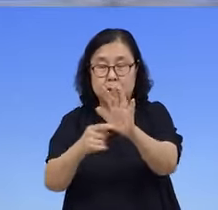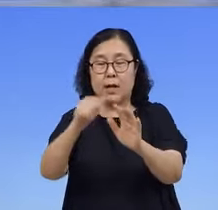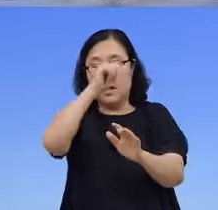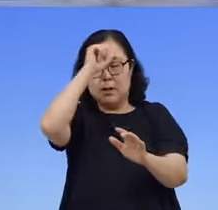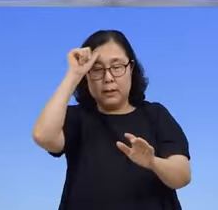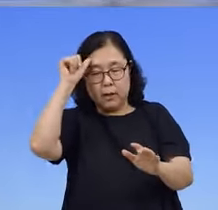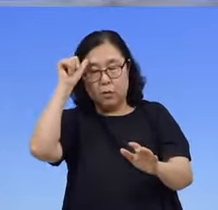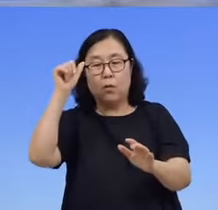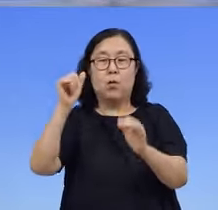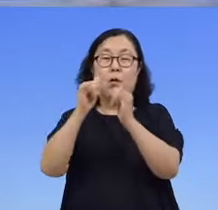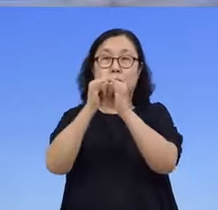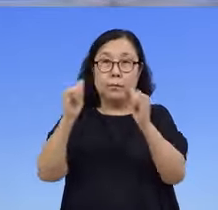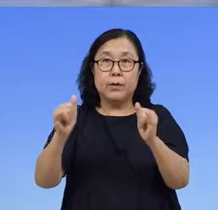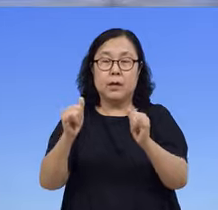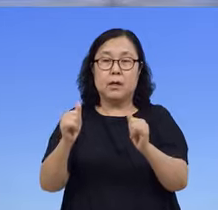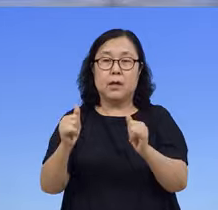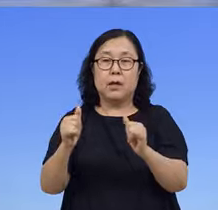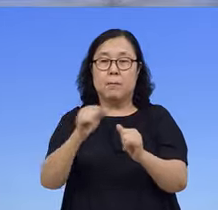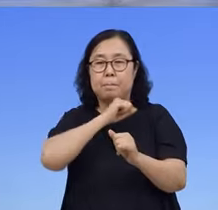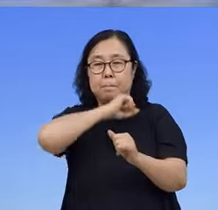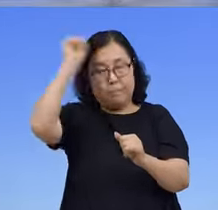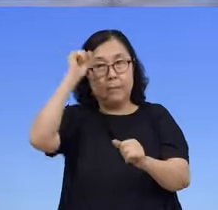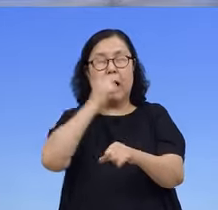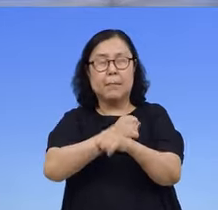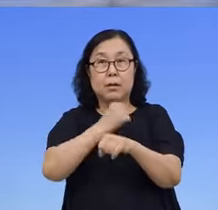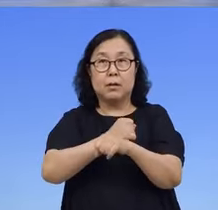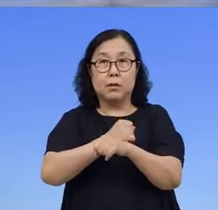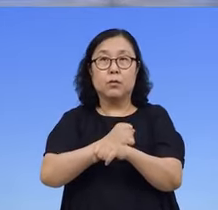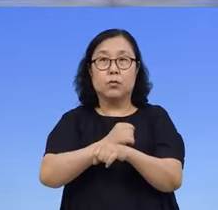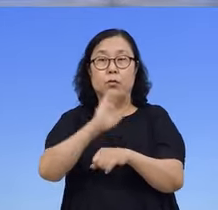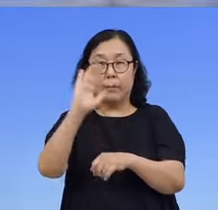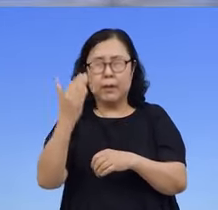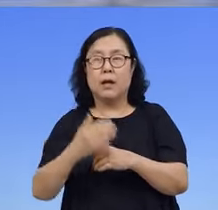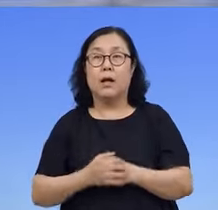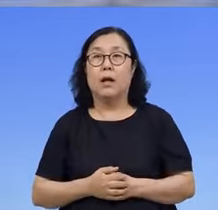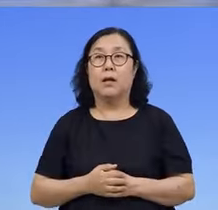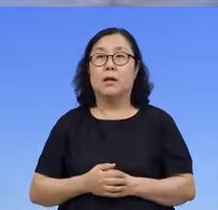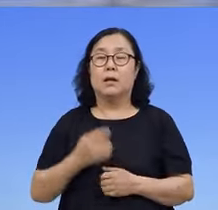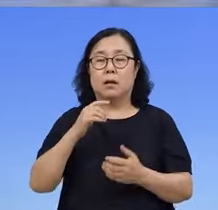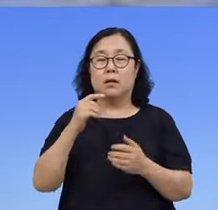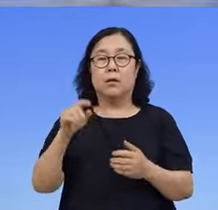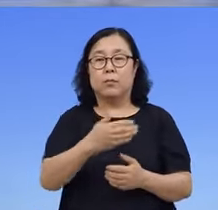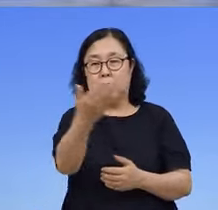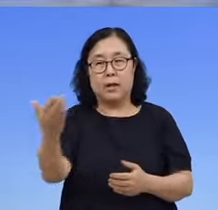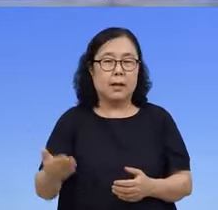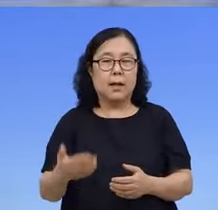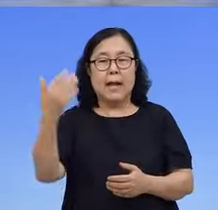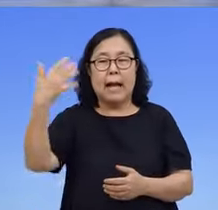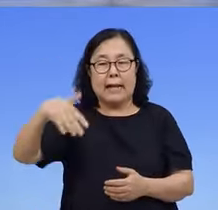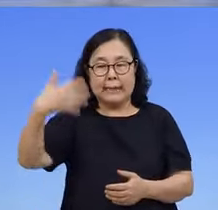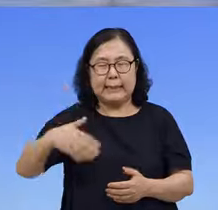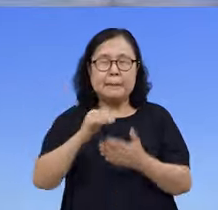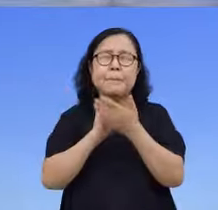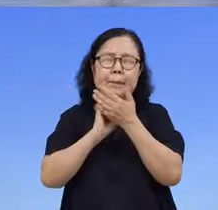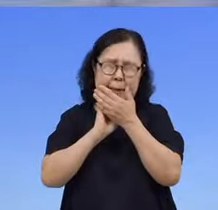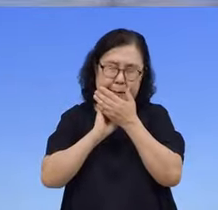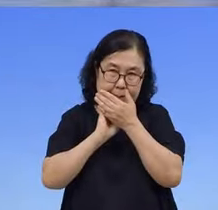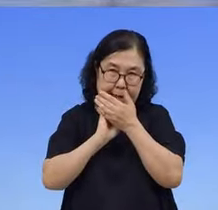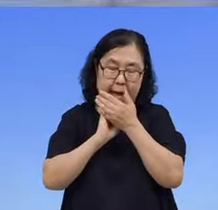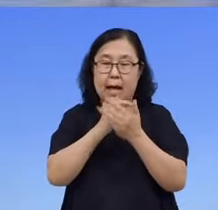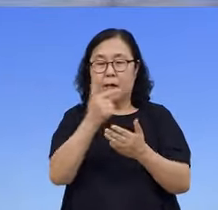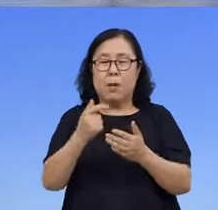보고 추인하고 이제 결의를 하면은 이게 이제 통과가 되는데요, 아직은 여러분에게 안 밝힙니다. 왜냐하니까